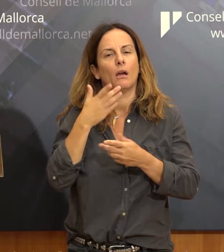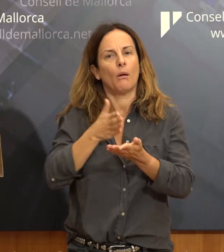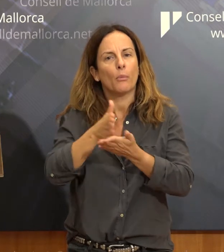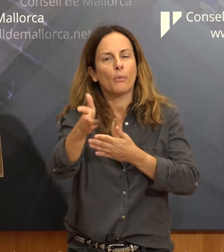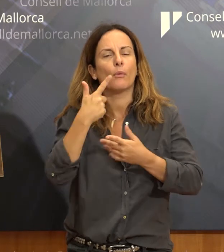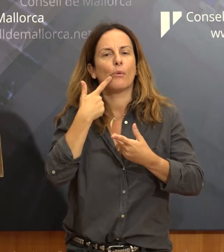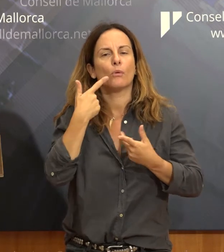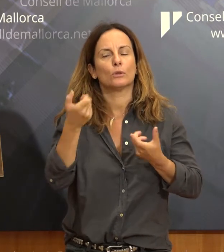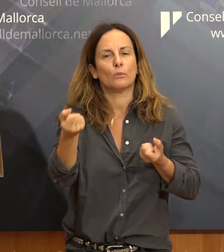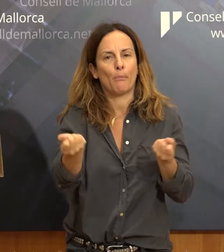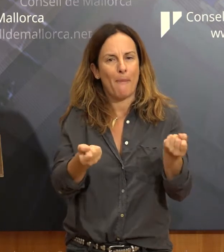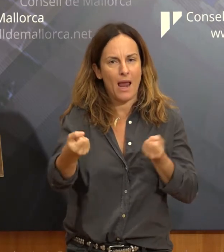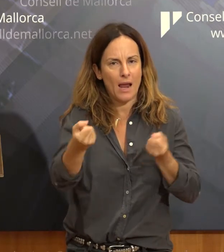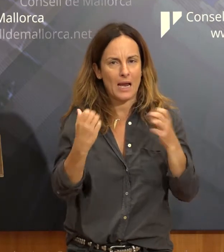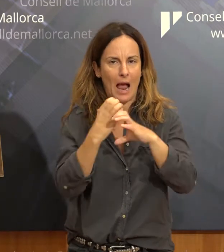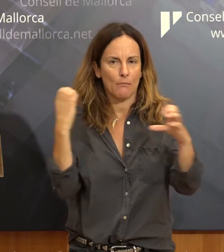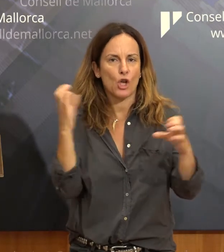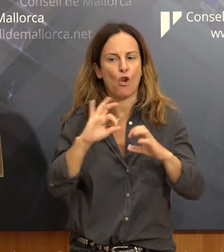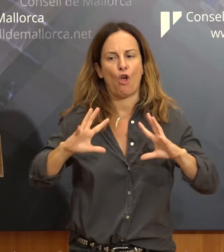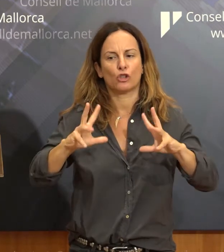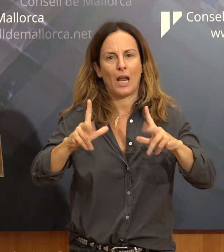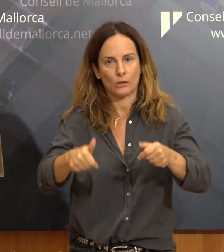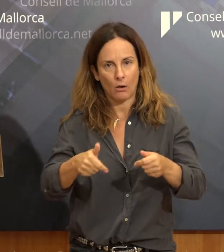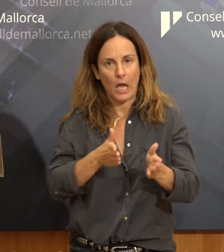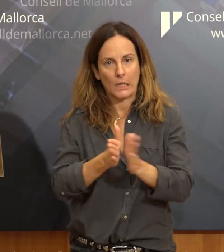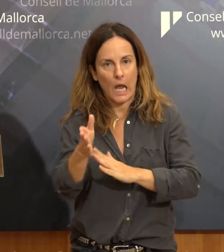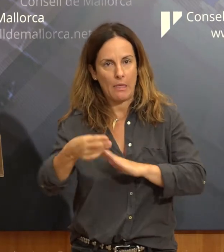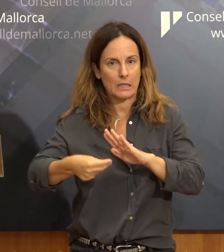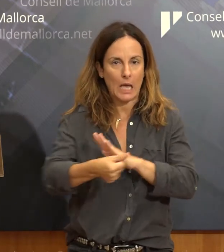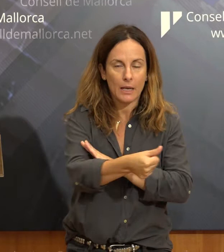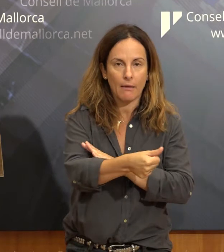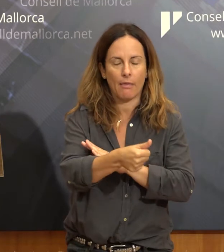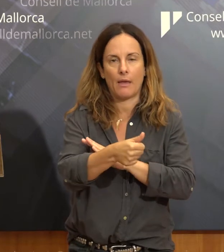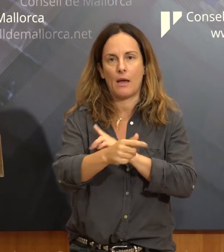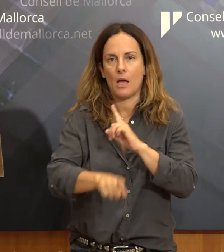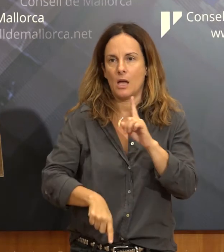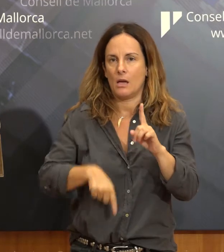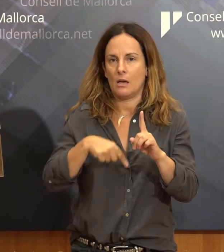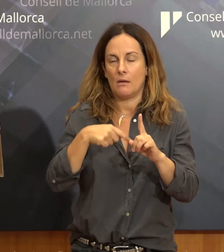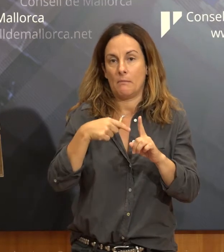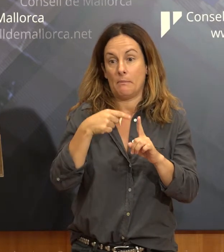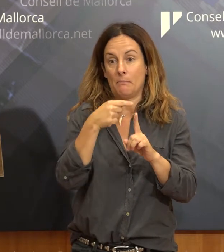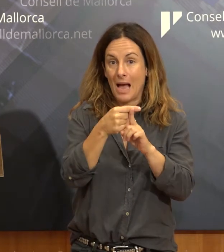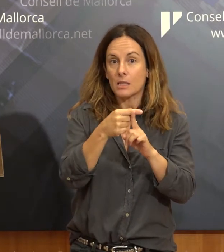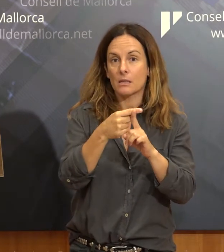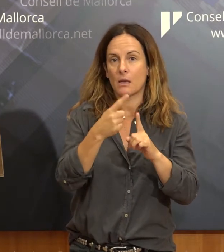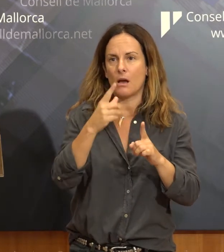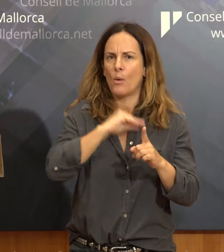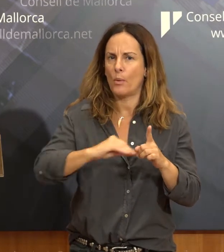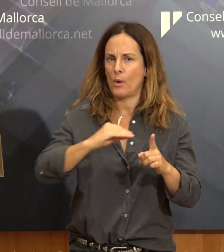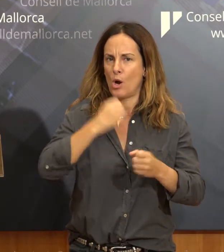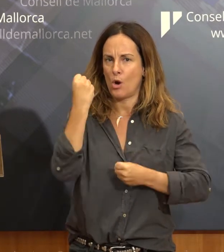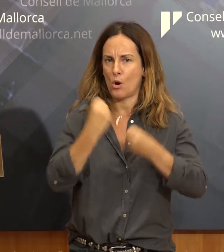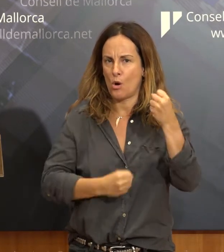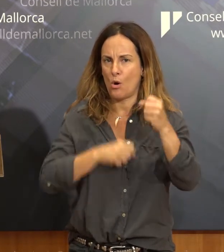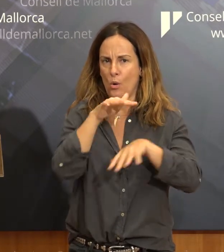anaven entrant i sortint. Per tant, estressat de la via, en les entrades i sortides, la configuració d'aquest traçat, més la densitat de la